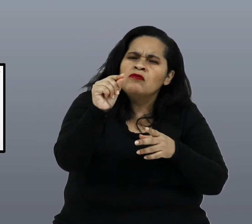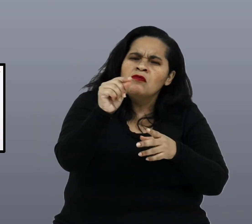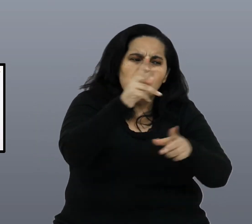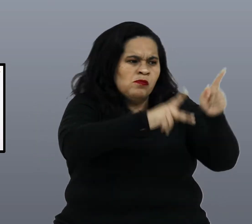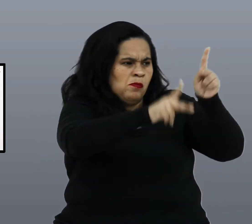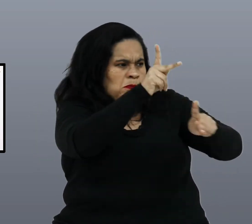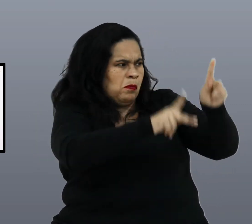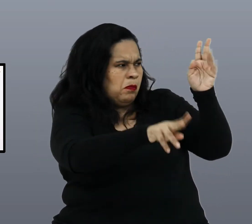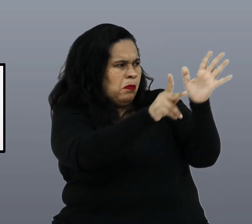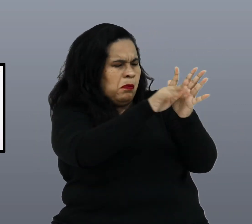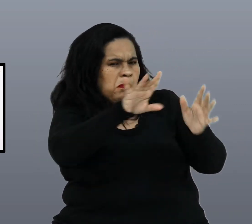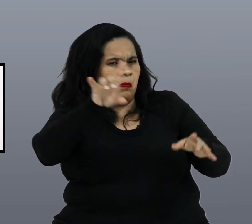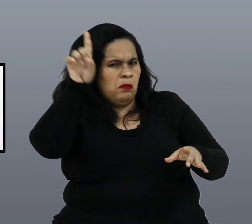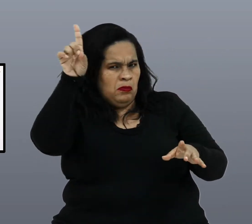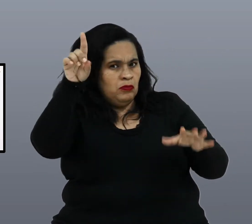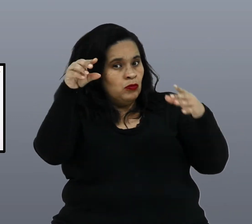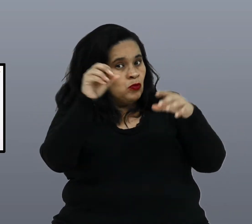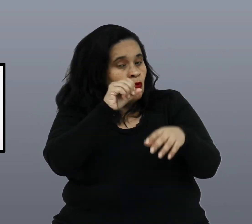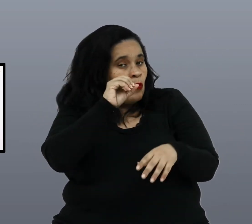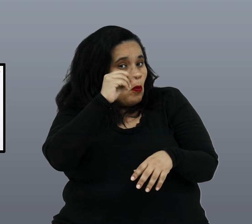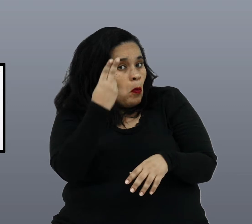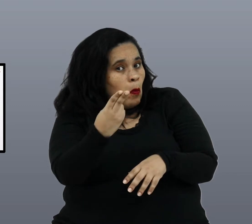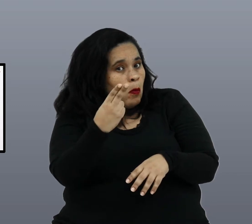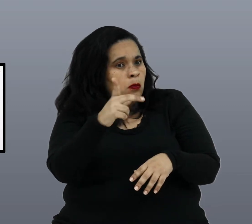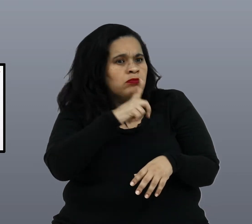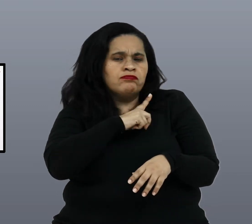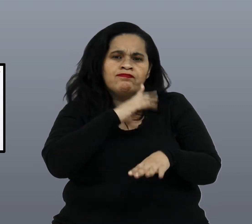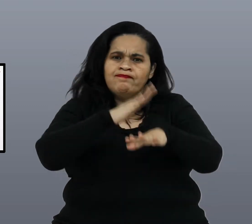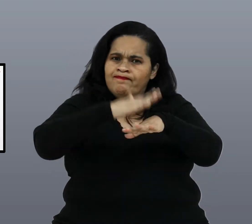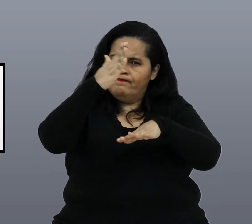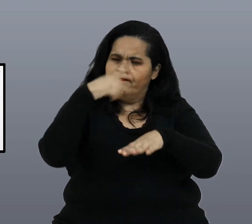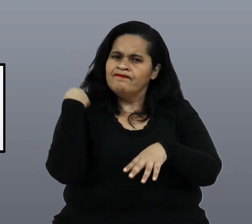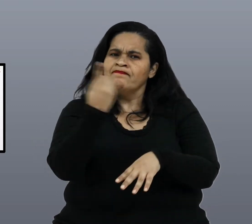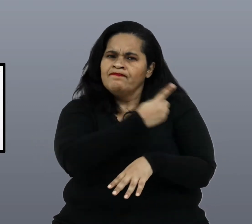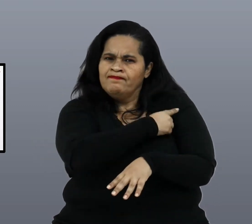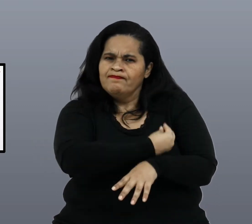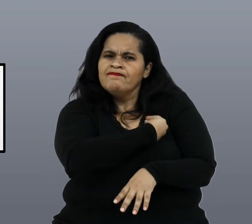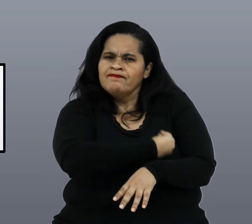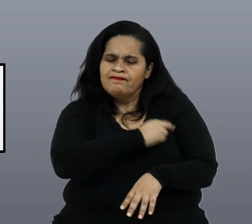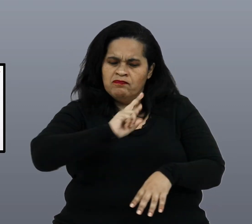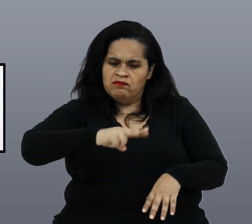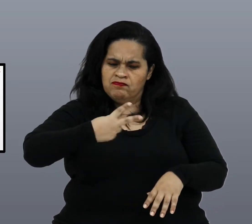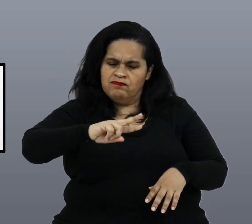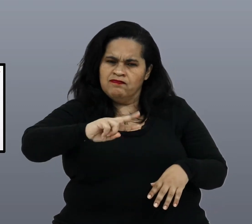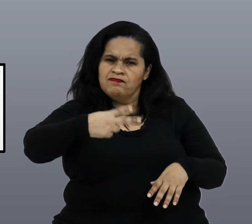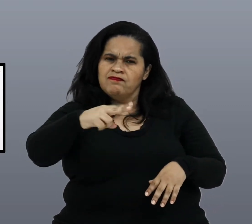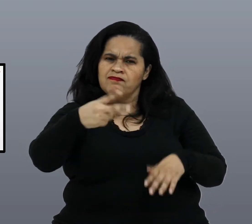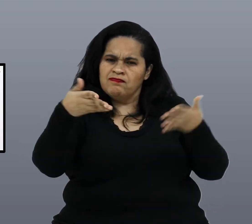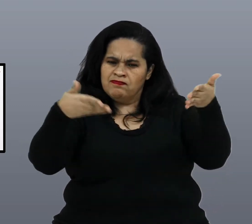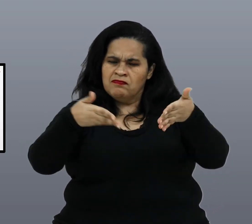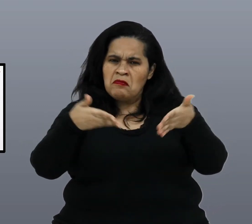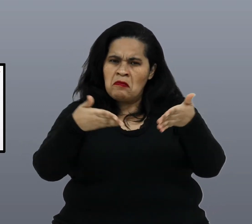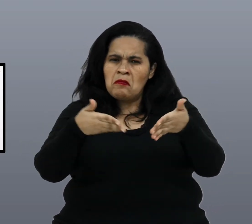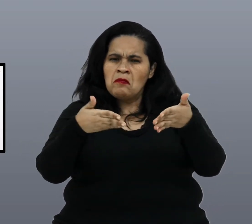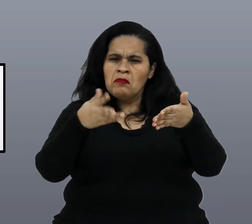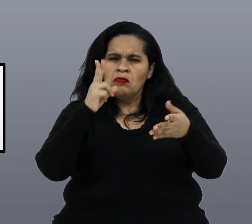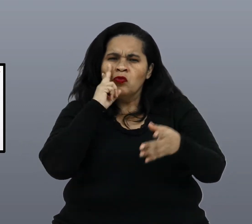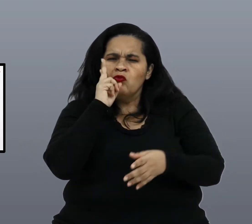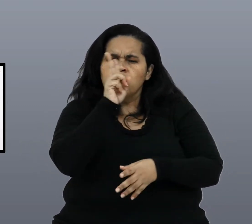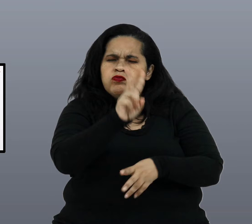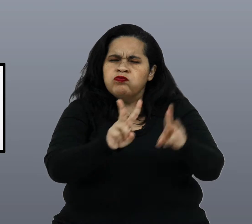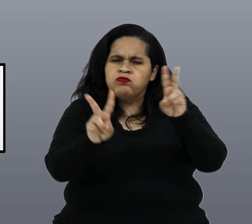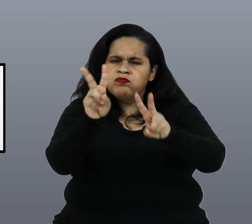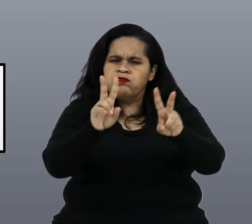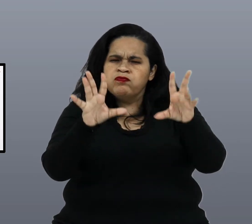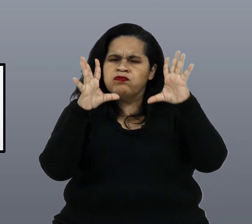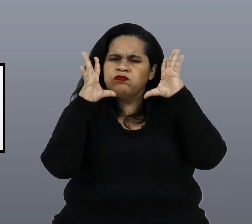época, já é uma visão cumprida, ou ainda algo para a nossa geração ou para gerações futuras. Tudo isso nós veremos no